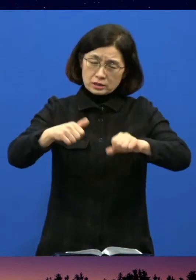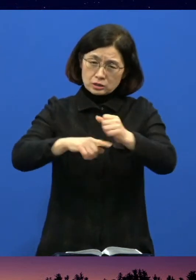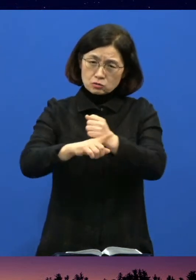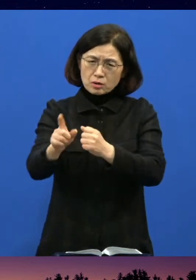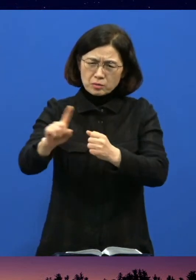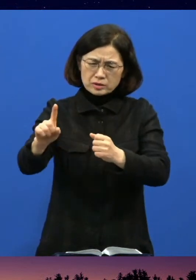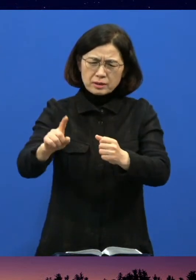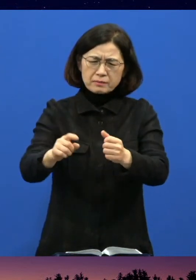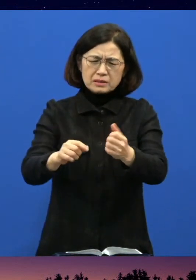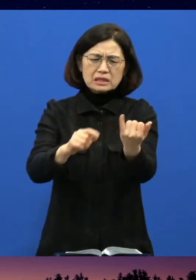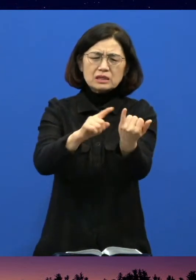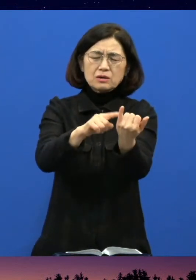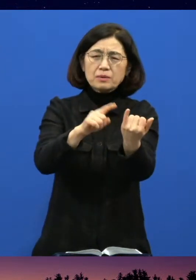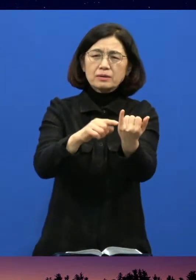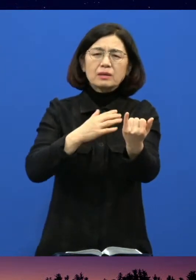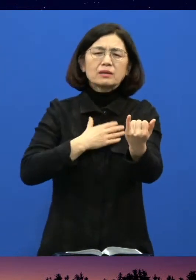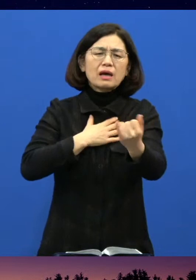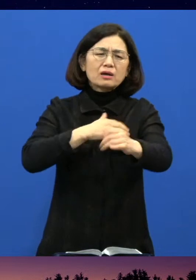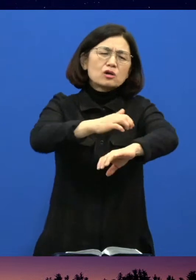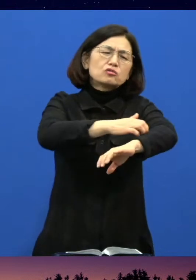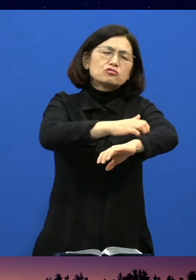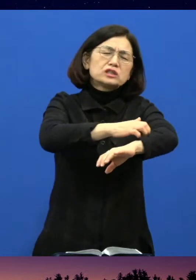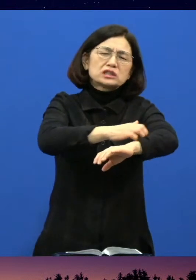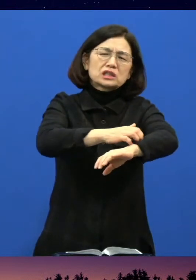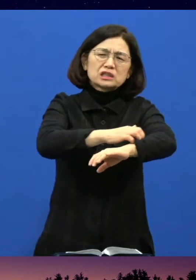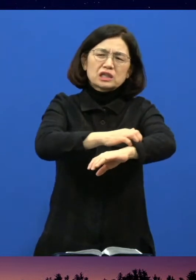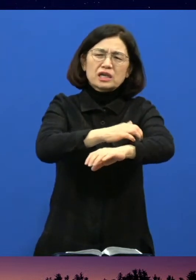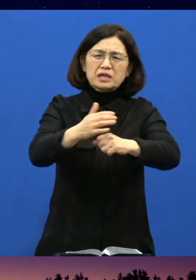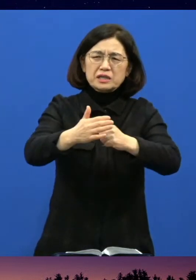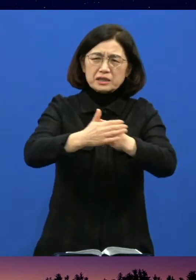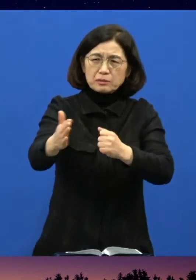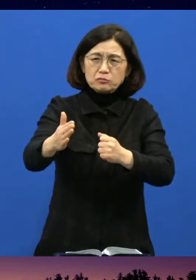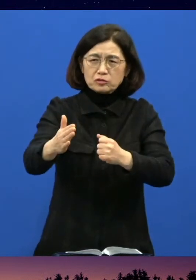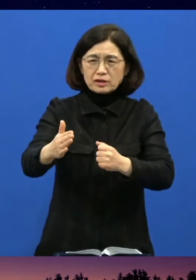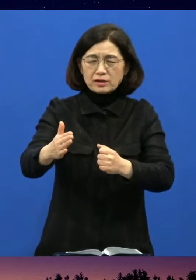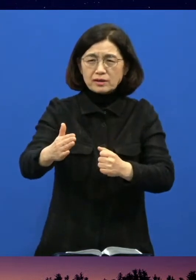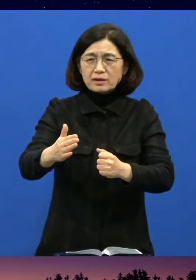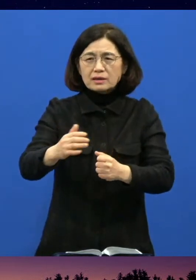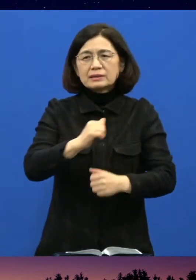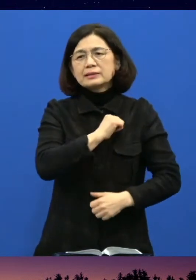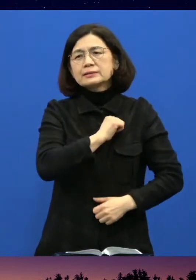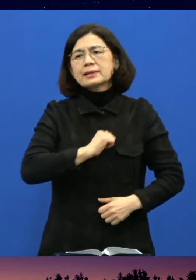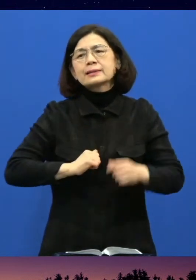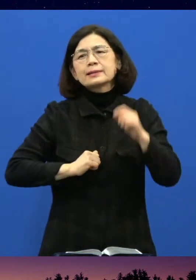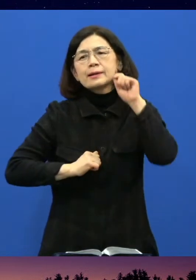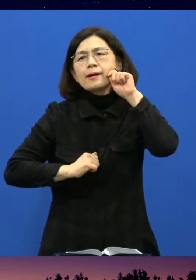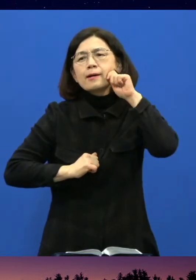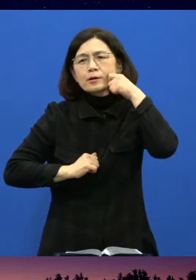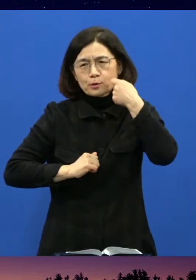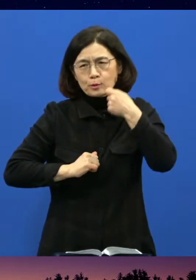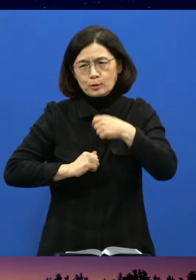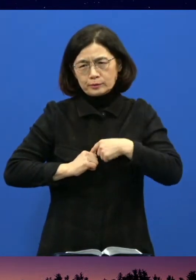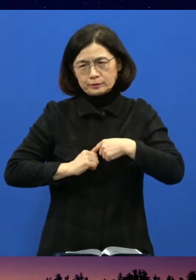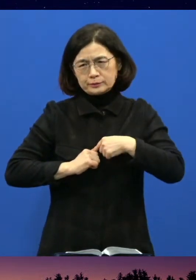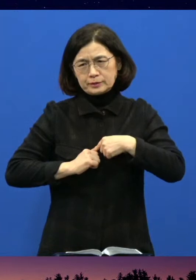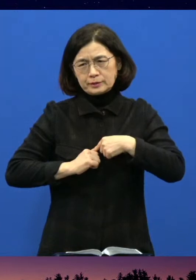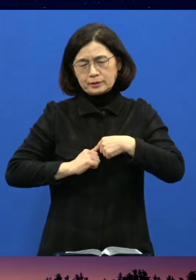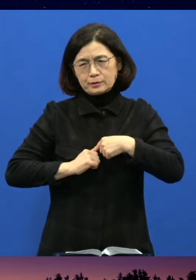하니. 이 재판장이 더 이상 견뎌내기가 어려웠습니다.